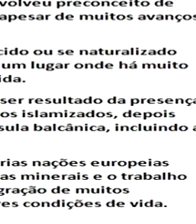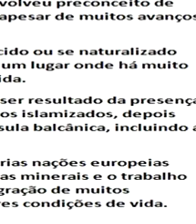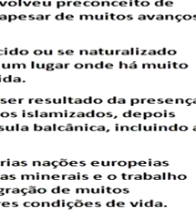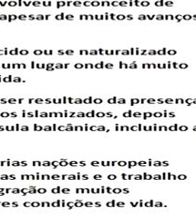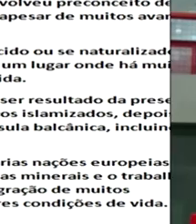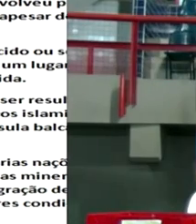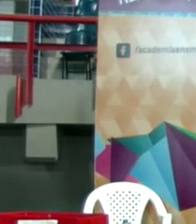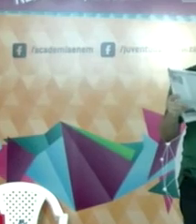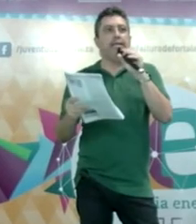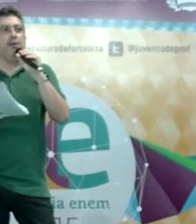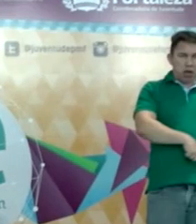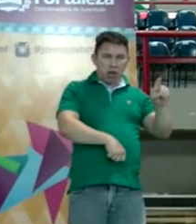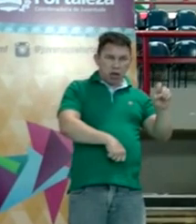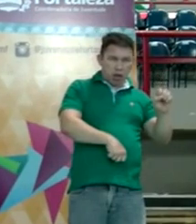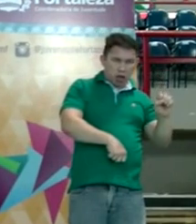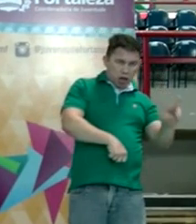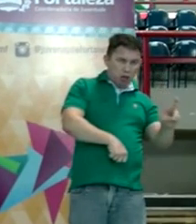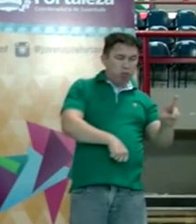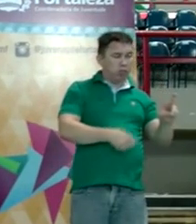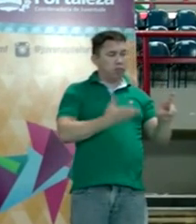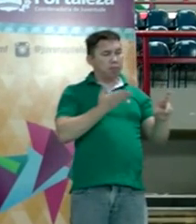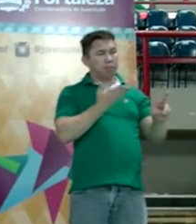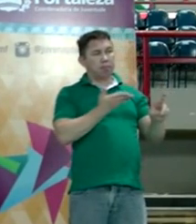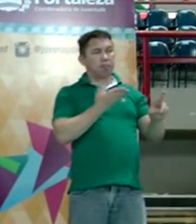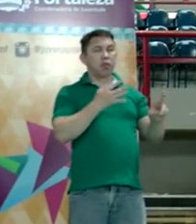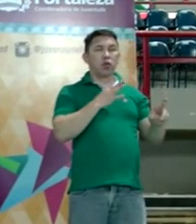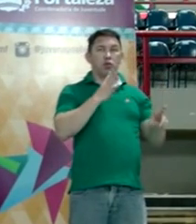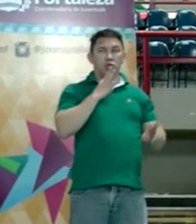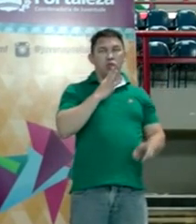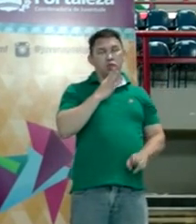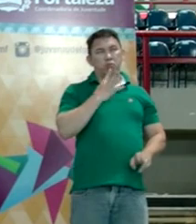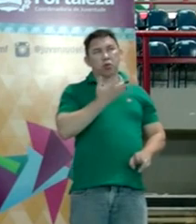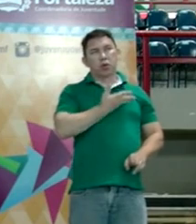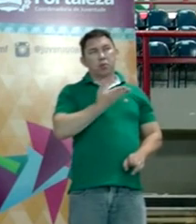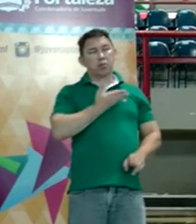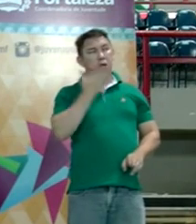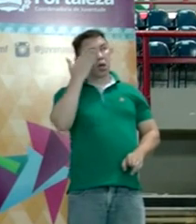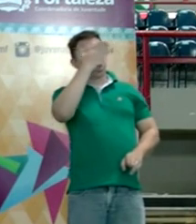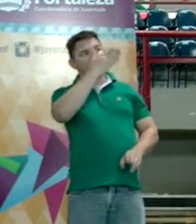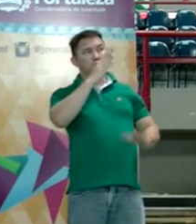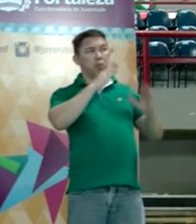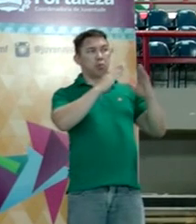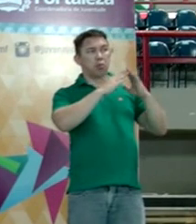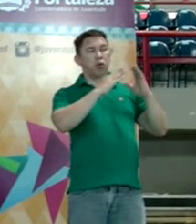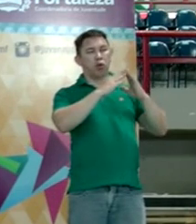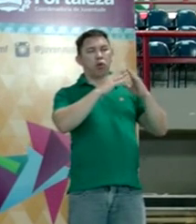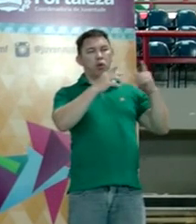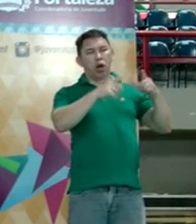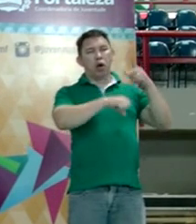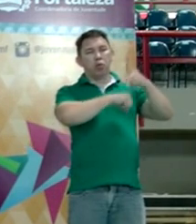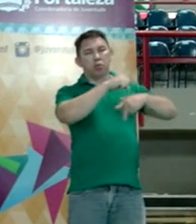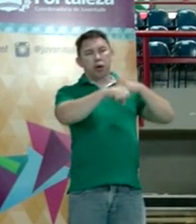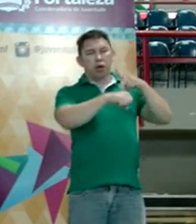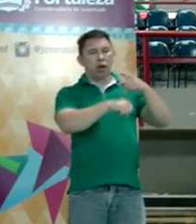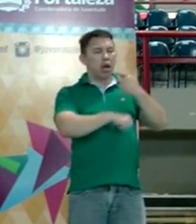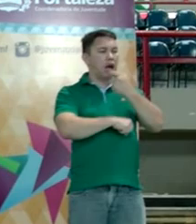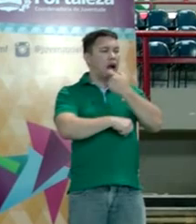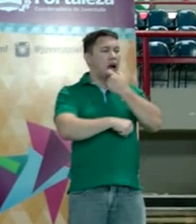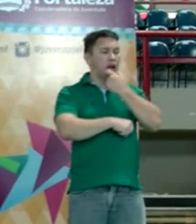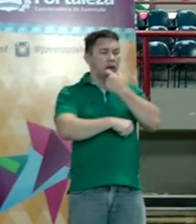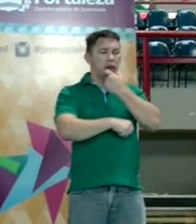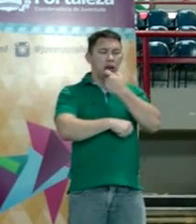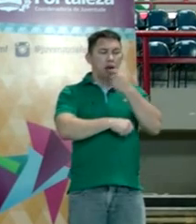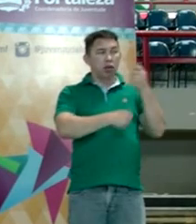nesse ponto de vista. Então, assim, eu conheci uma moça que morou morou na Inglaterra, e ela dizia muito isso